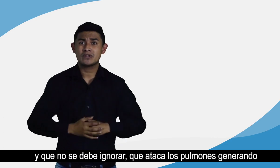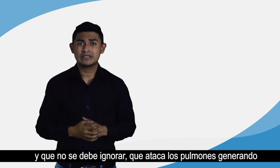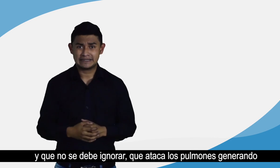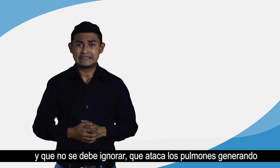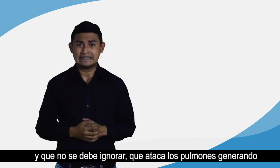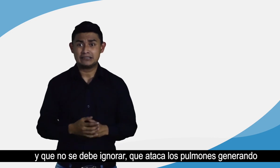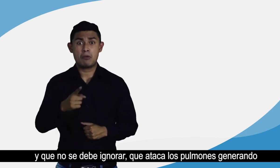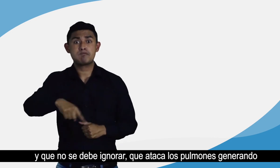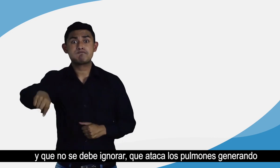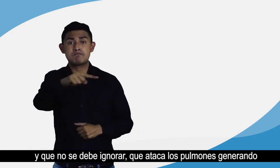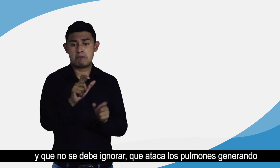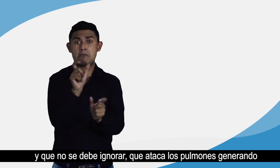pulmones generando